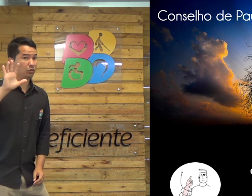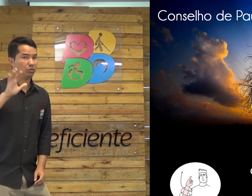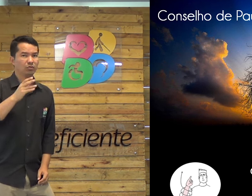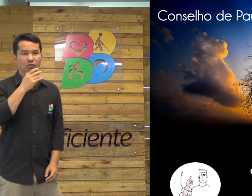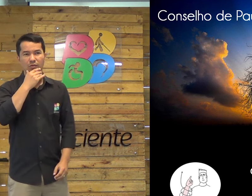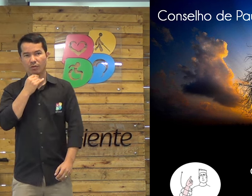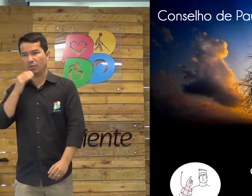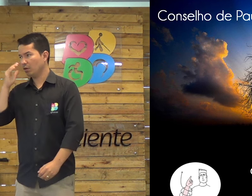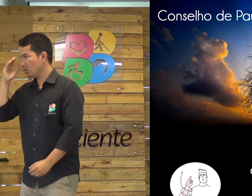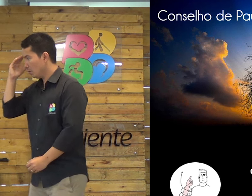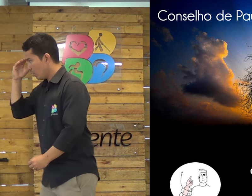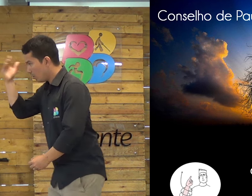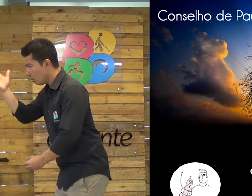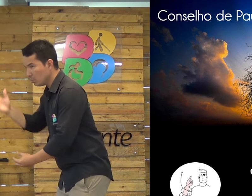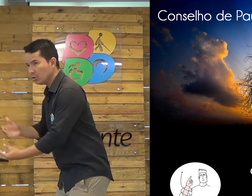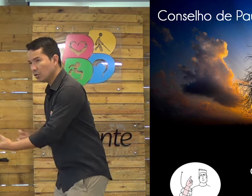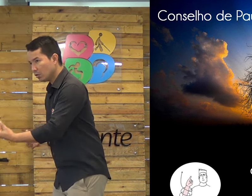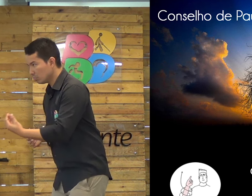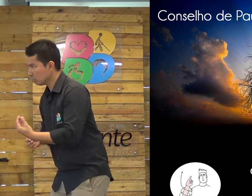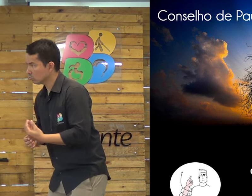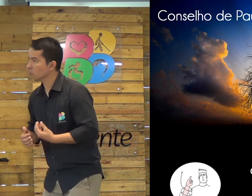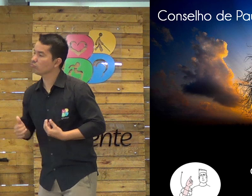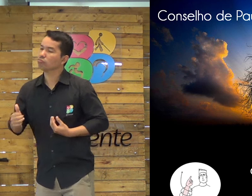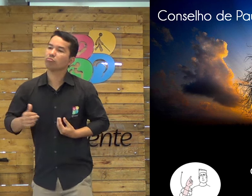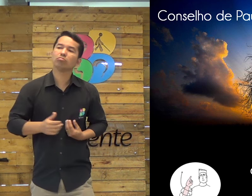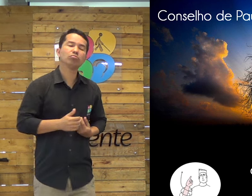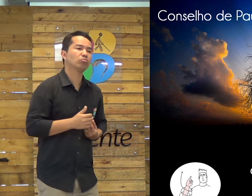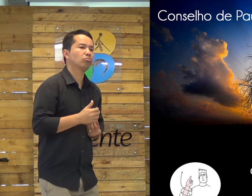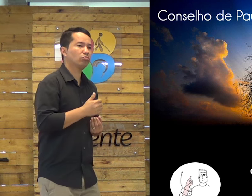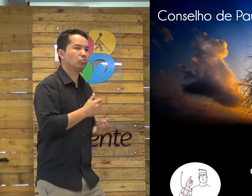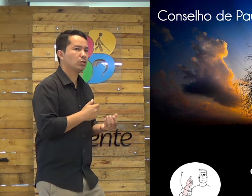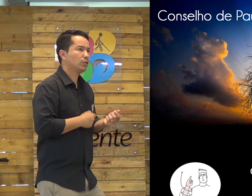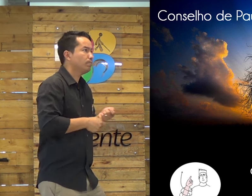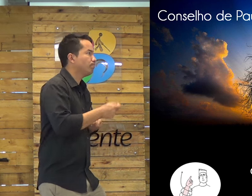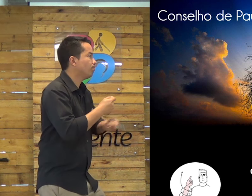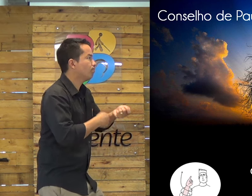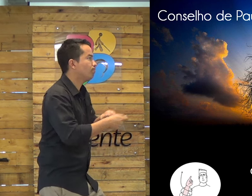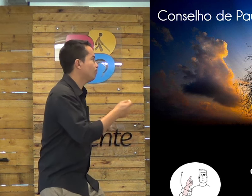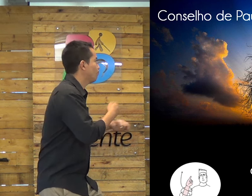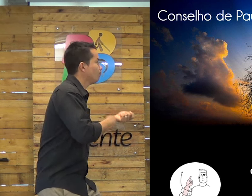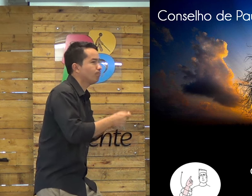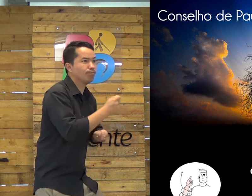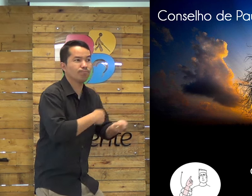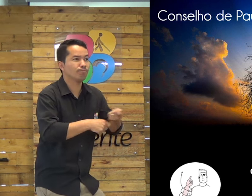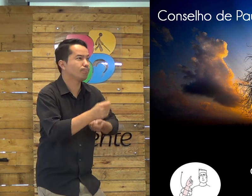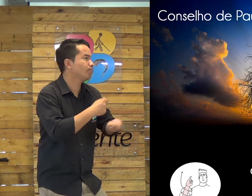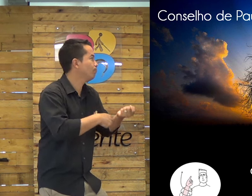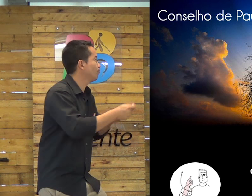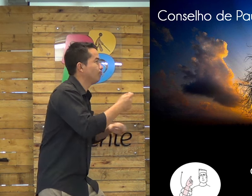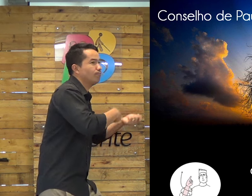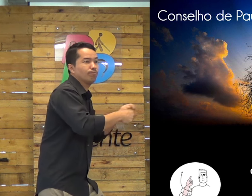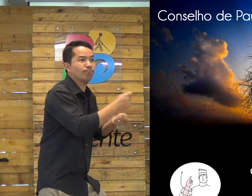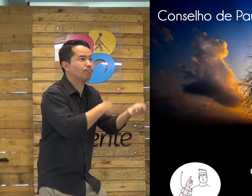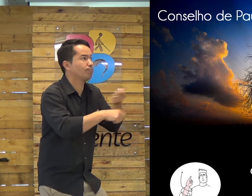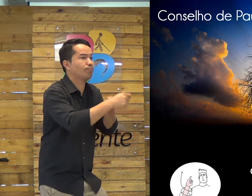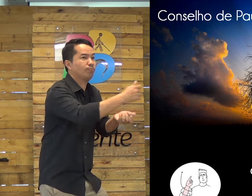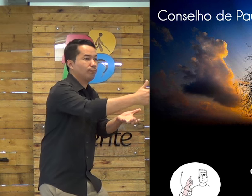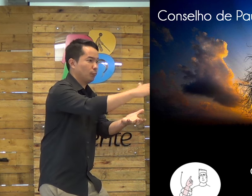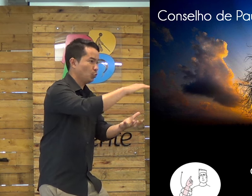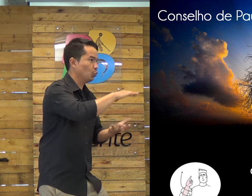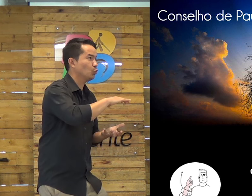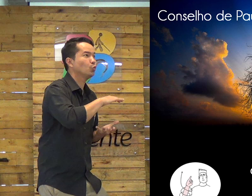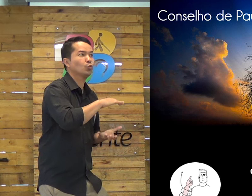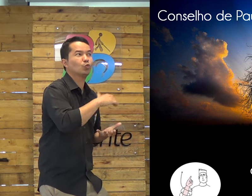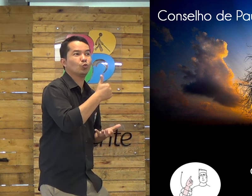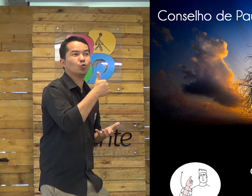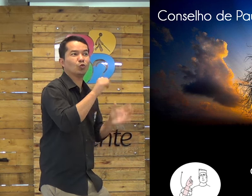né? O homem recebeu 5 talentos. Ele começou a negociar aquele dinheiro que tinha